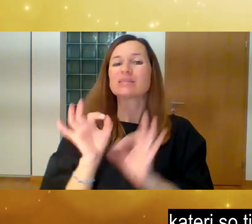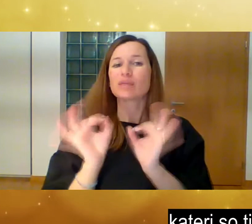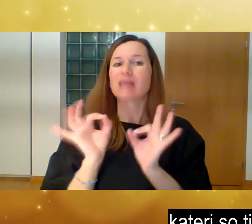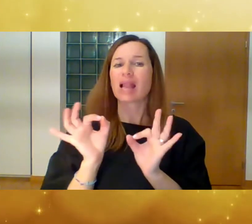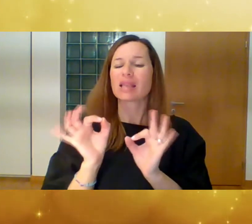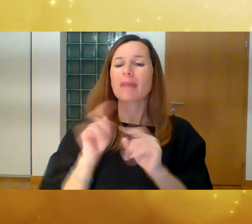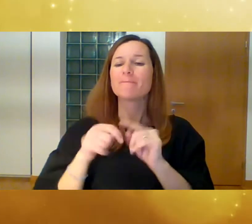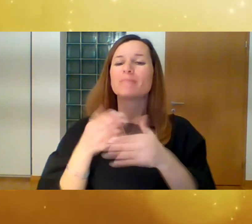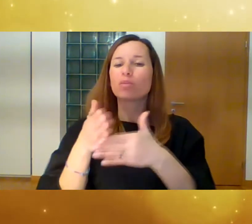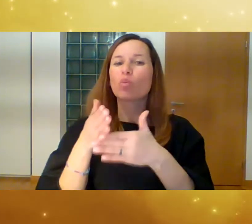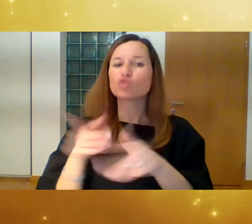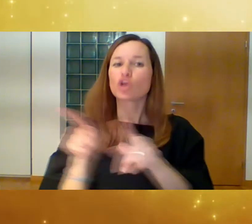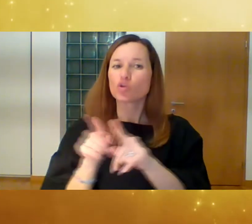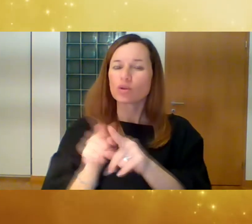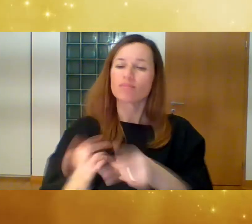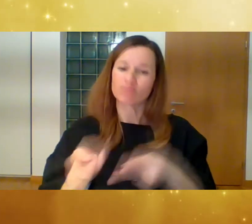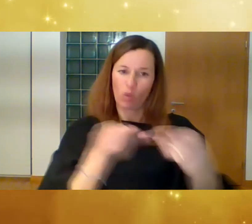tudi dobavljajo in ponujajo.